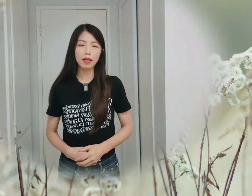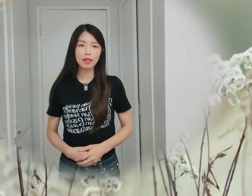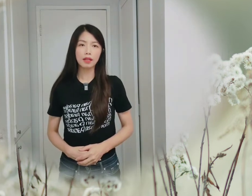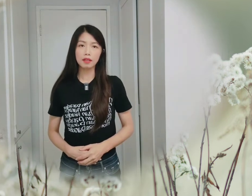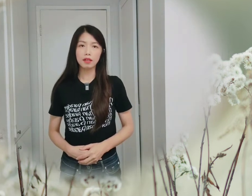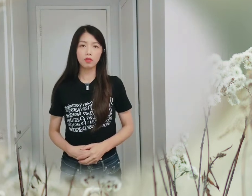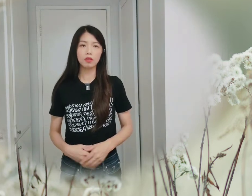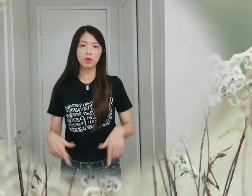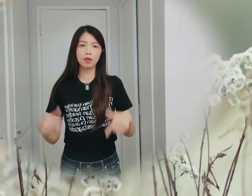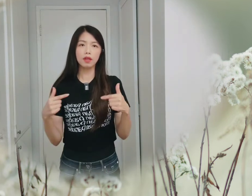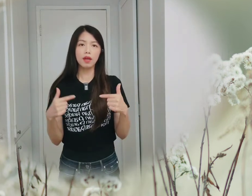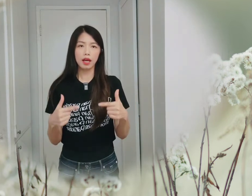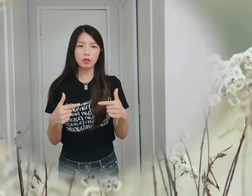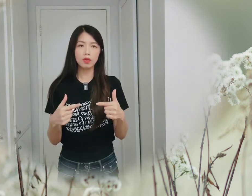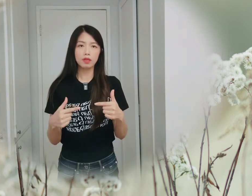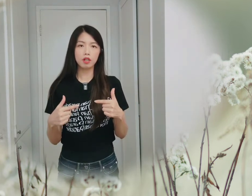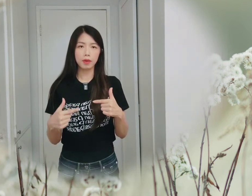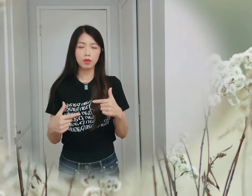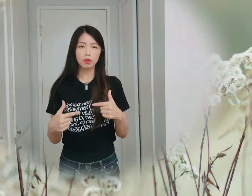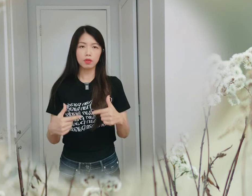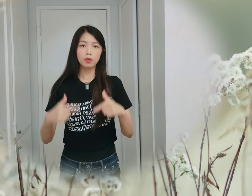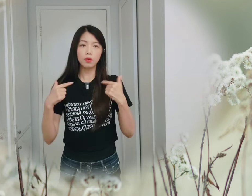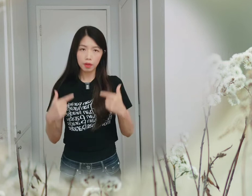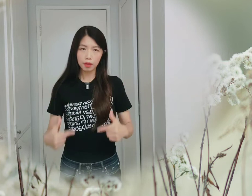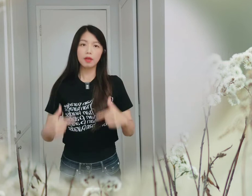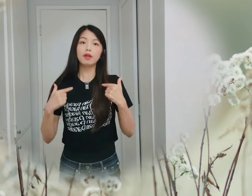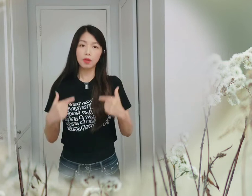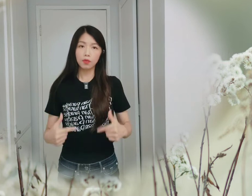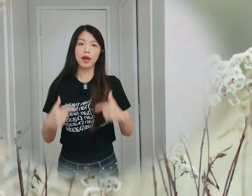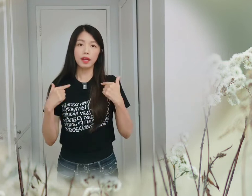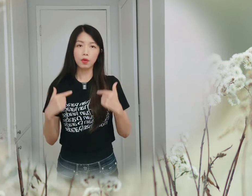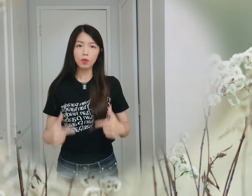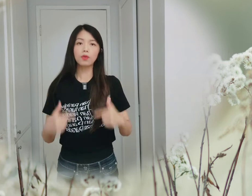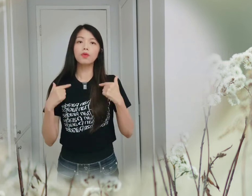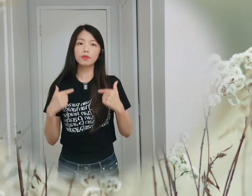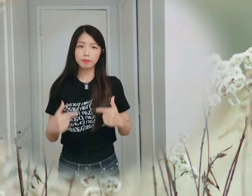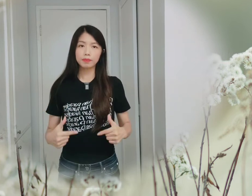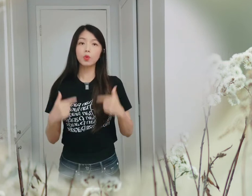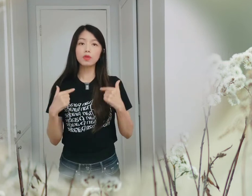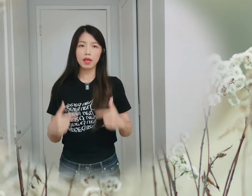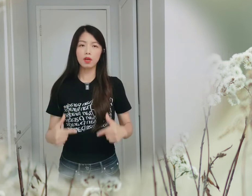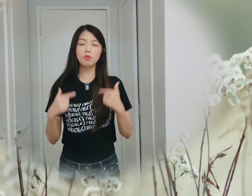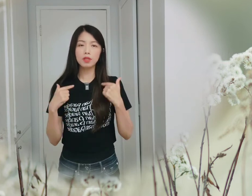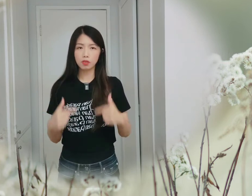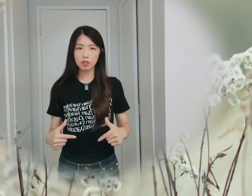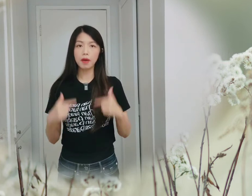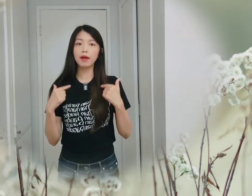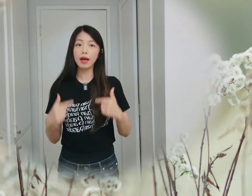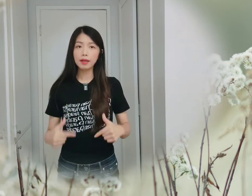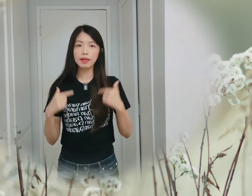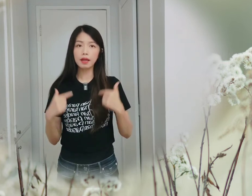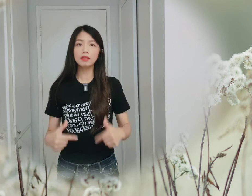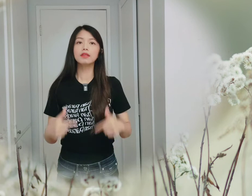하소서, 항상 늘 이런 뜻의 수어는 양손을 니은처럼 만들어 주시고 위아래로 동시에 움직여